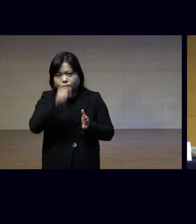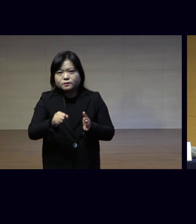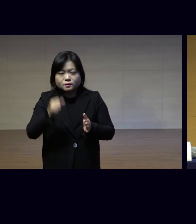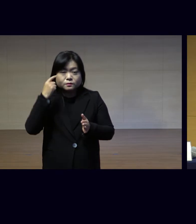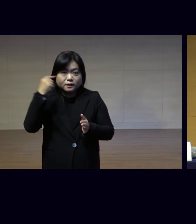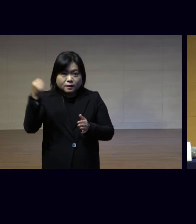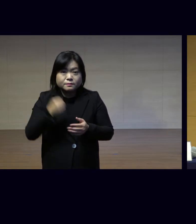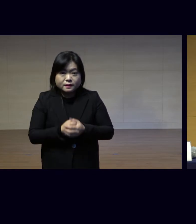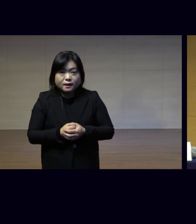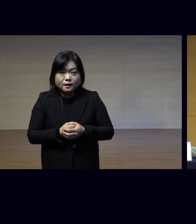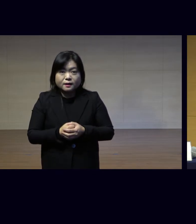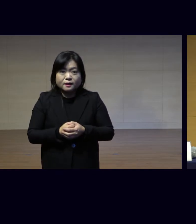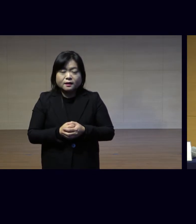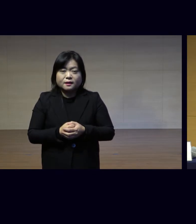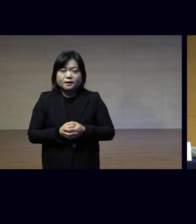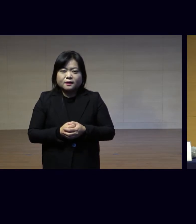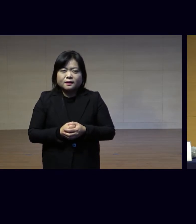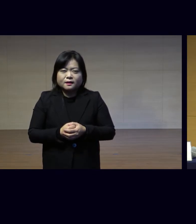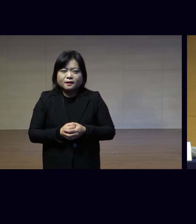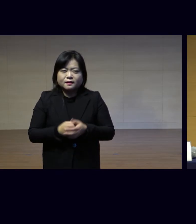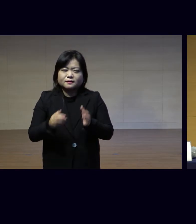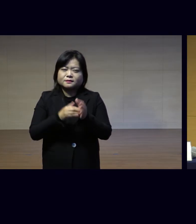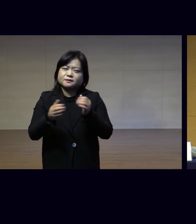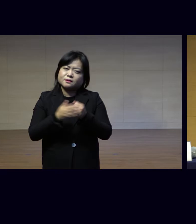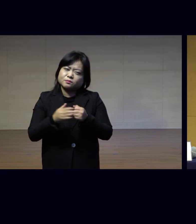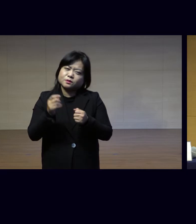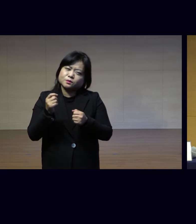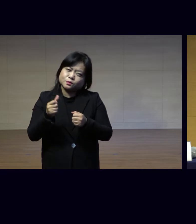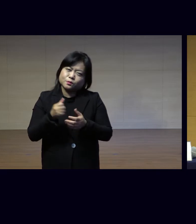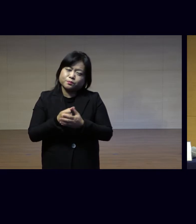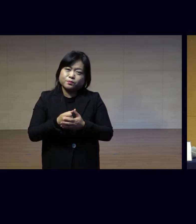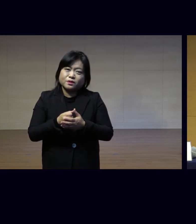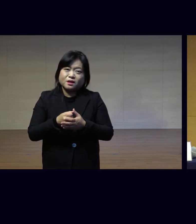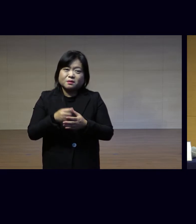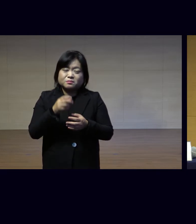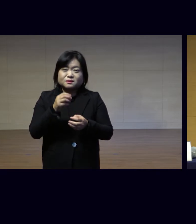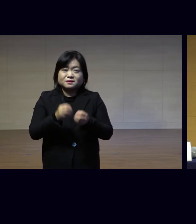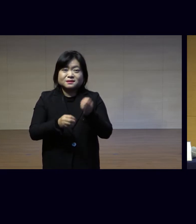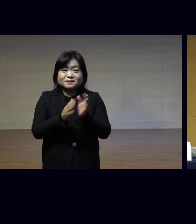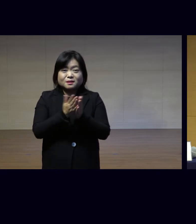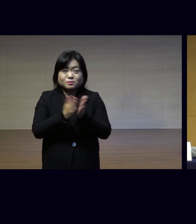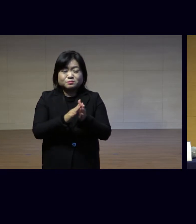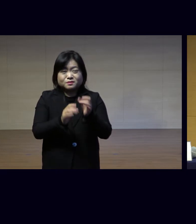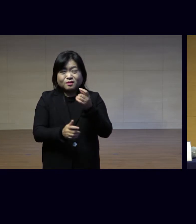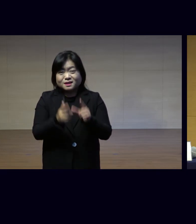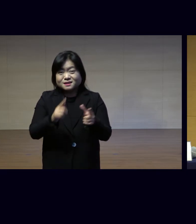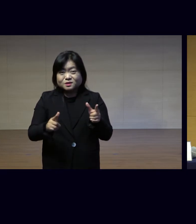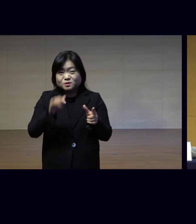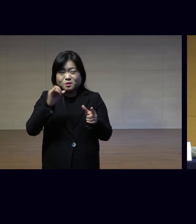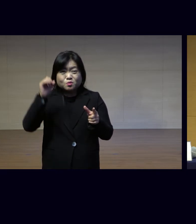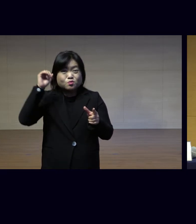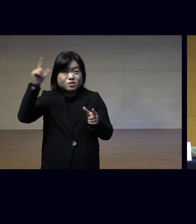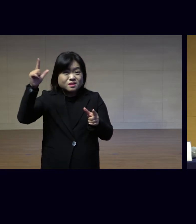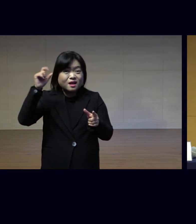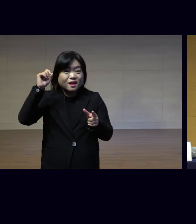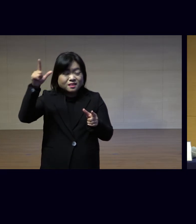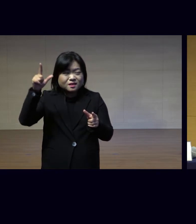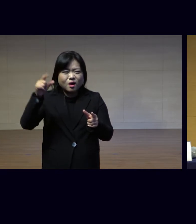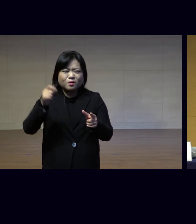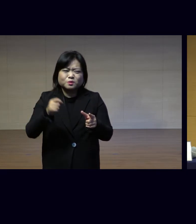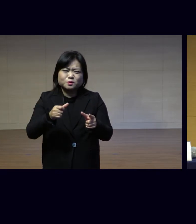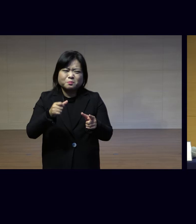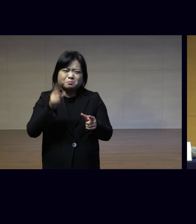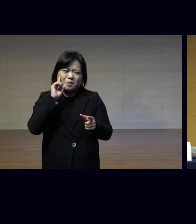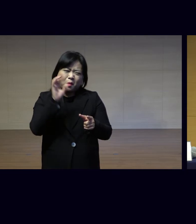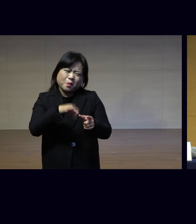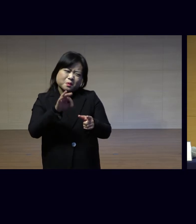워낙 때문에 하다 보니까 구성에서 약간 이런 작품도 없지 않아 있고 아주 위대한 작품의 편차가 조금은